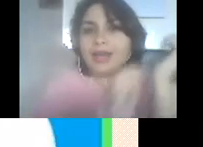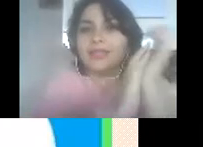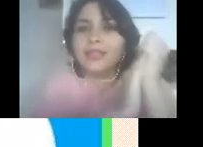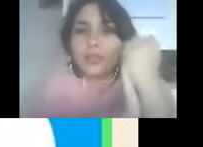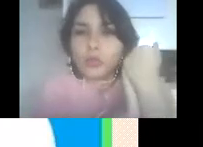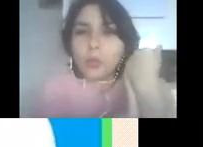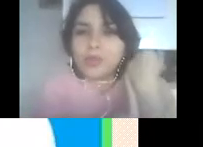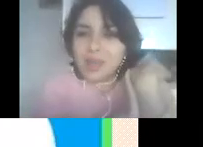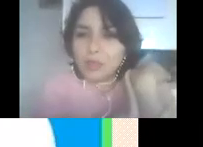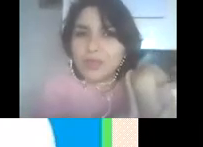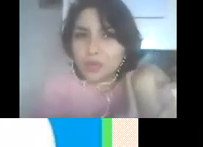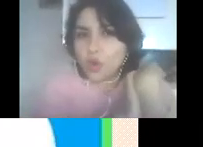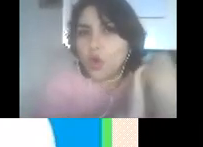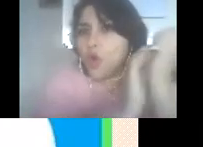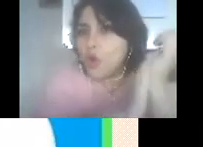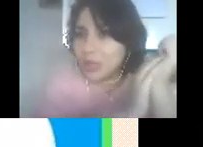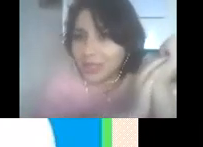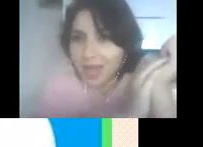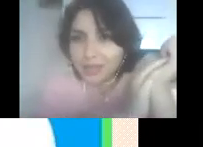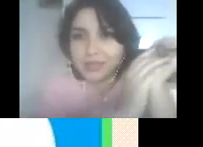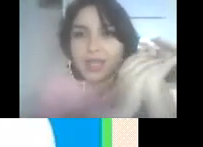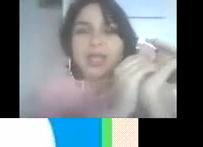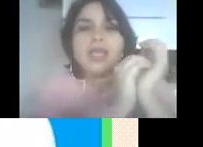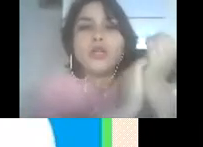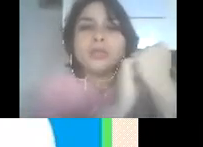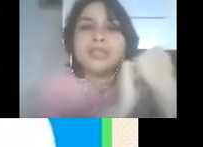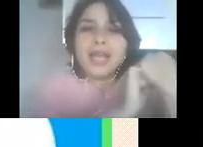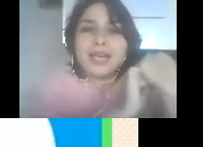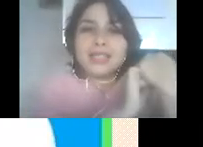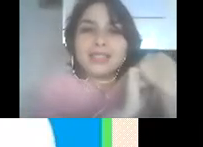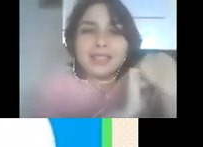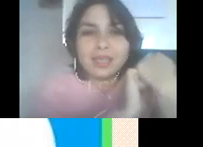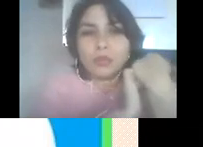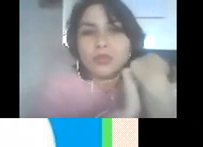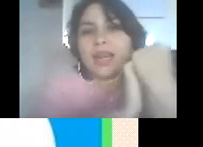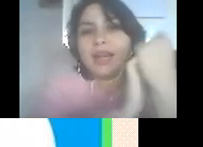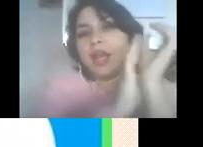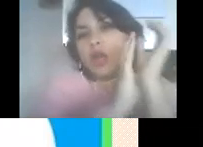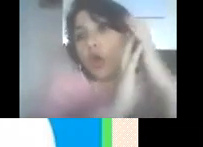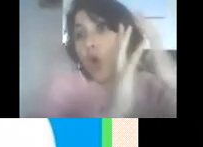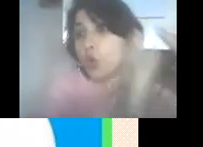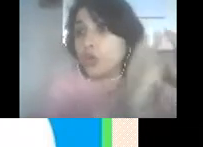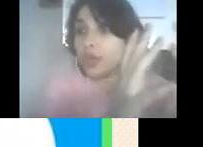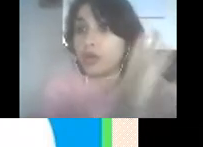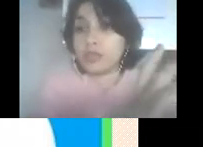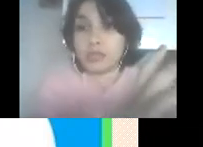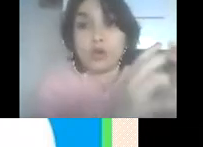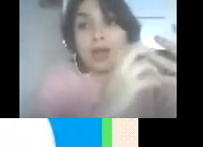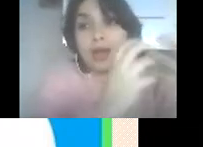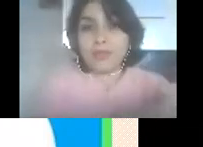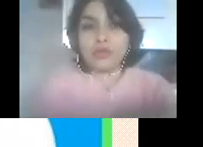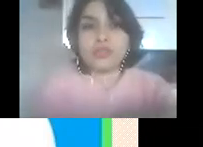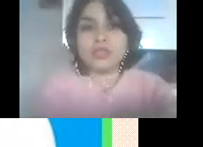en la clase anterior comenzamos viendo los materiales. Y los materiales dijimos que eran el conjunto de cosas